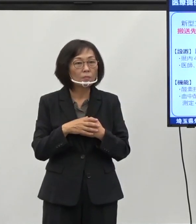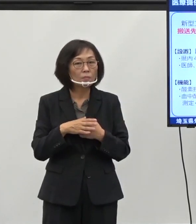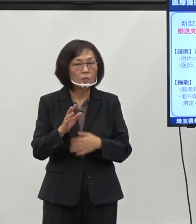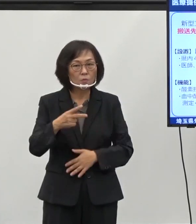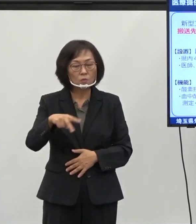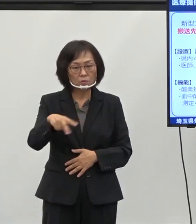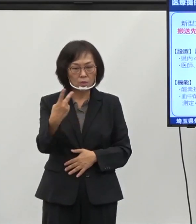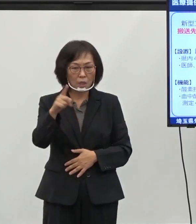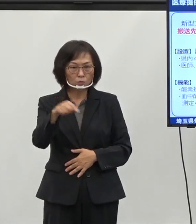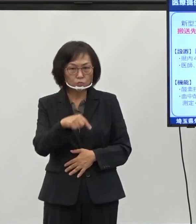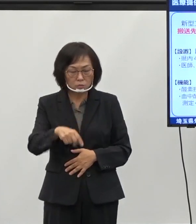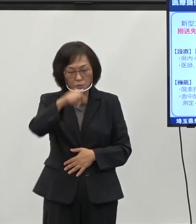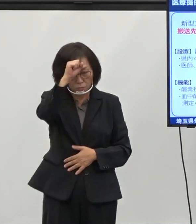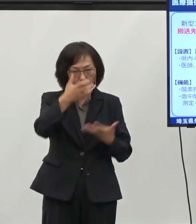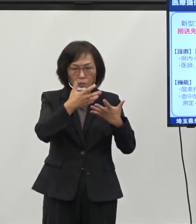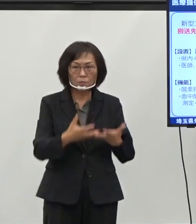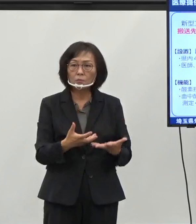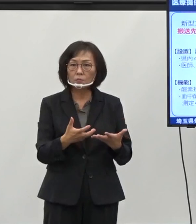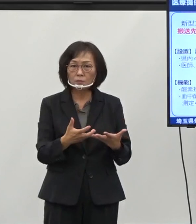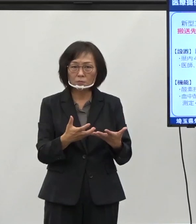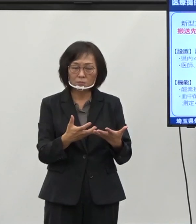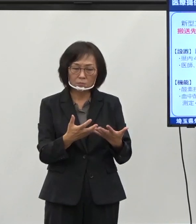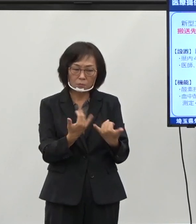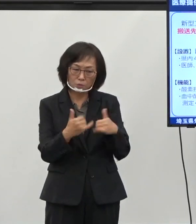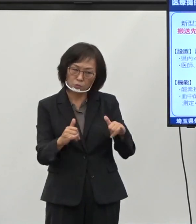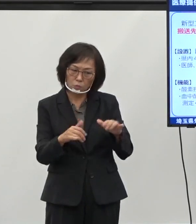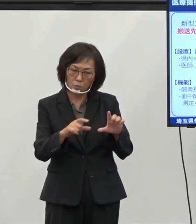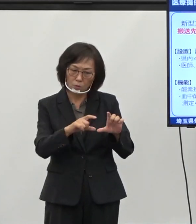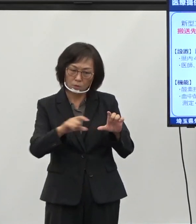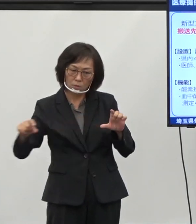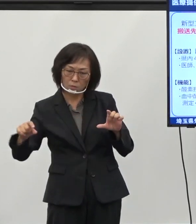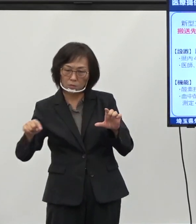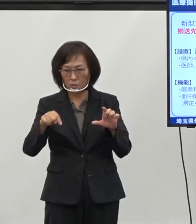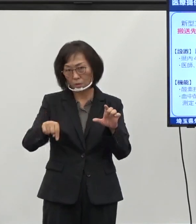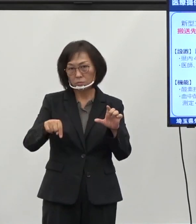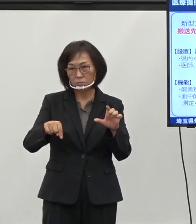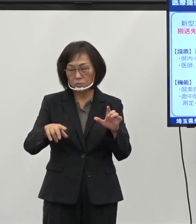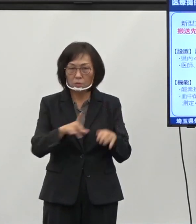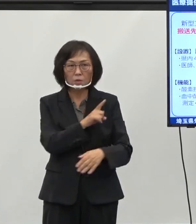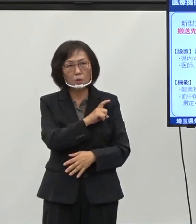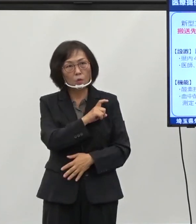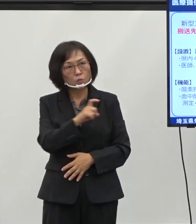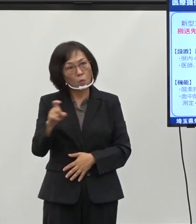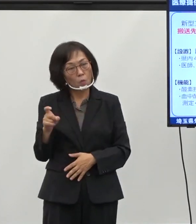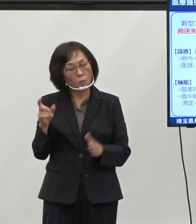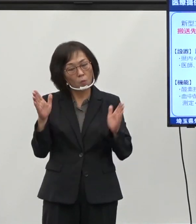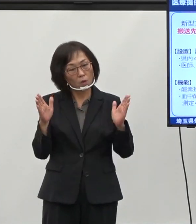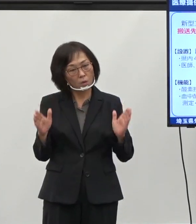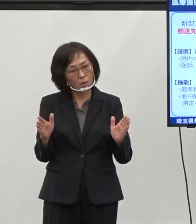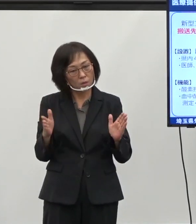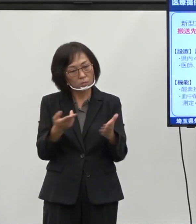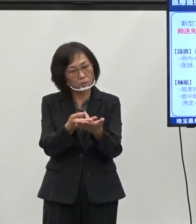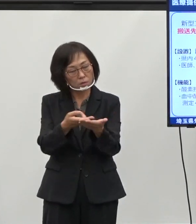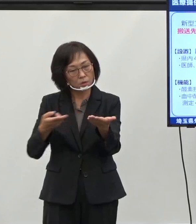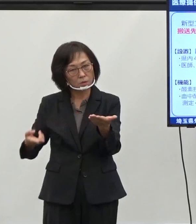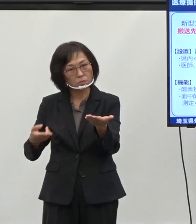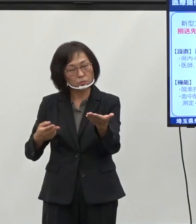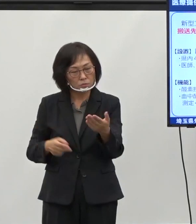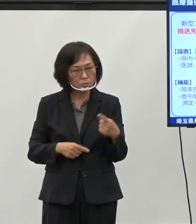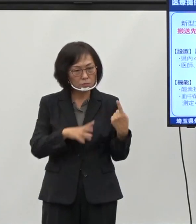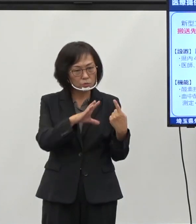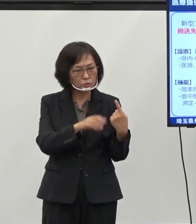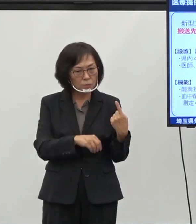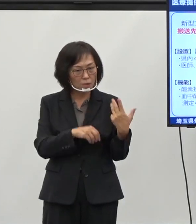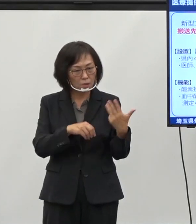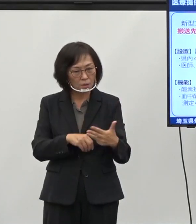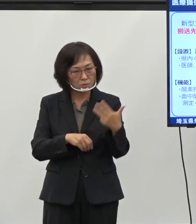重症者がいますので、それを引いても通常10日で退院するとすると、1万8000と1万3000って数合わない